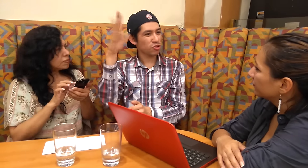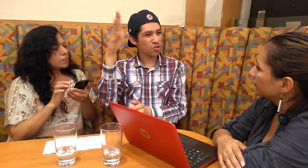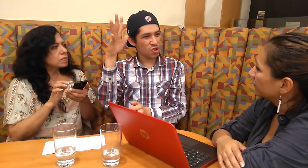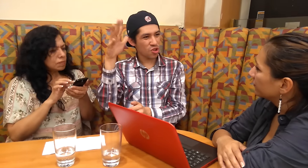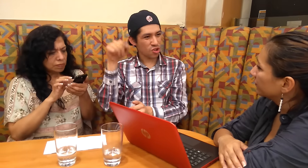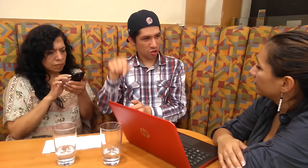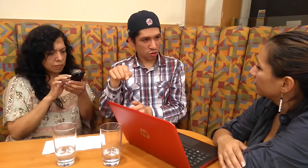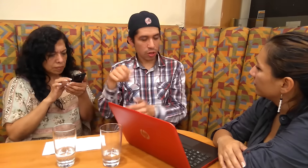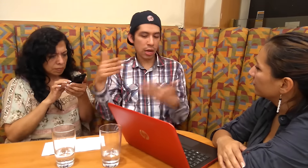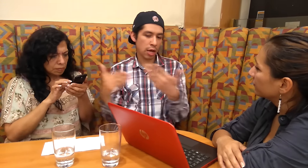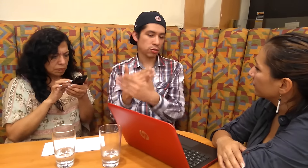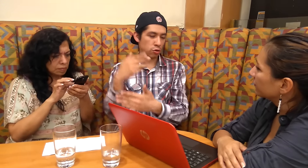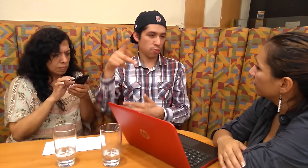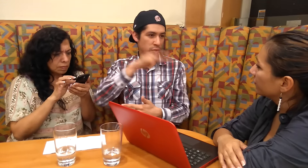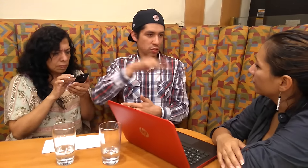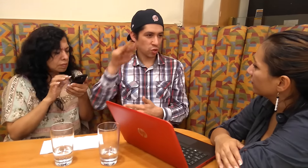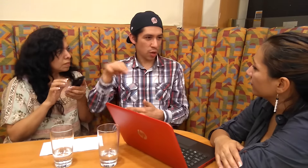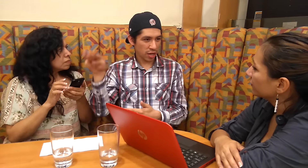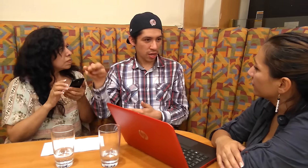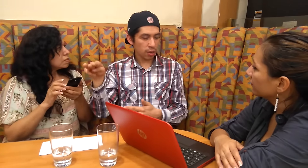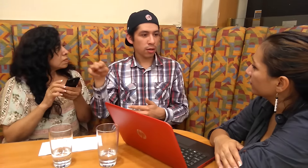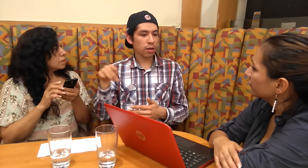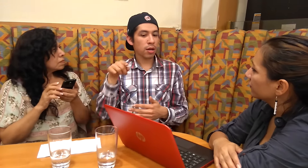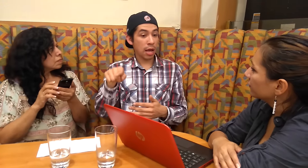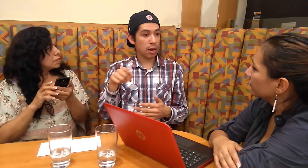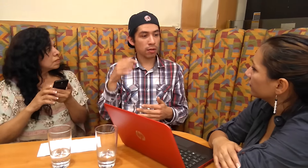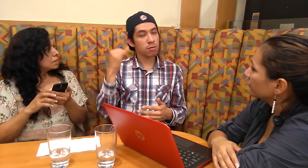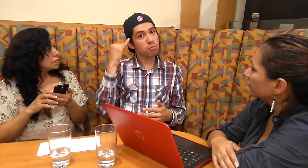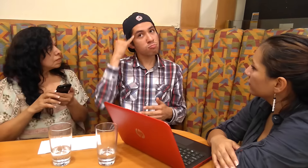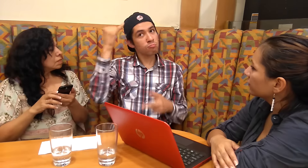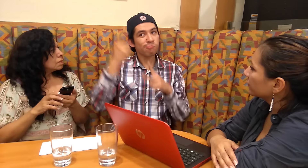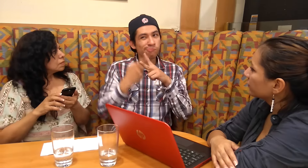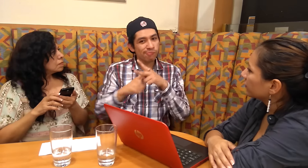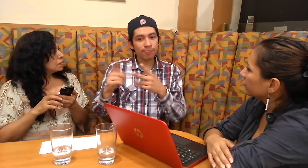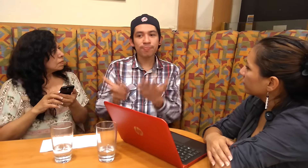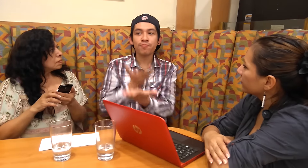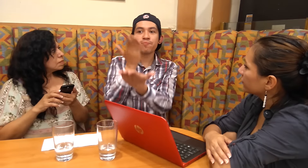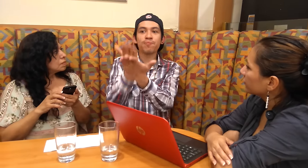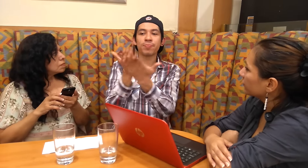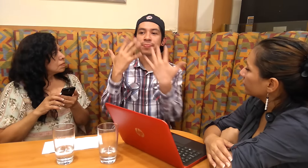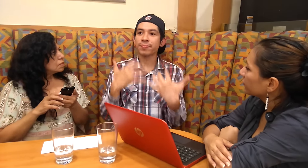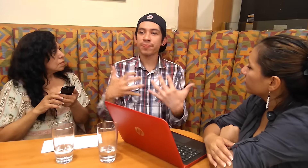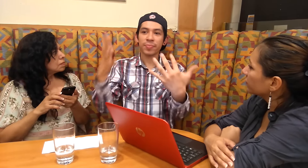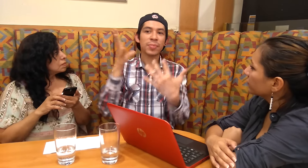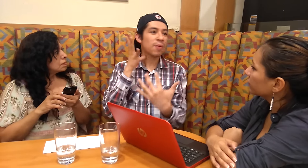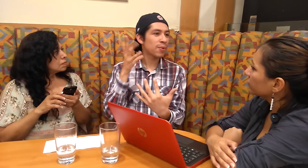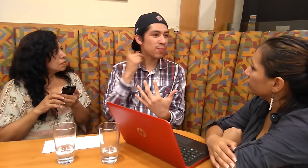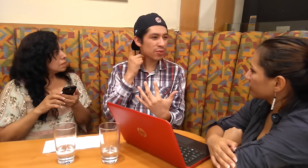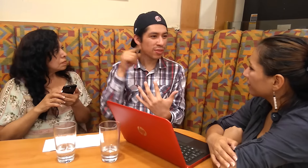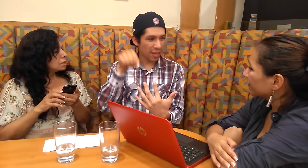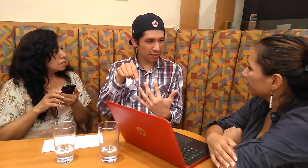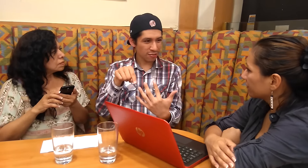partido del PRD y originario del estado de Michoacán, hizo la iniciativa a la Cámara